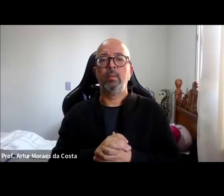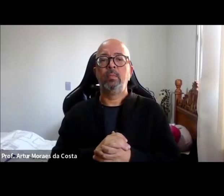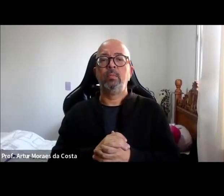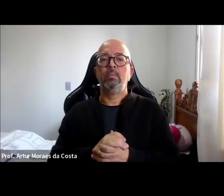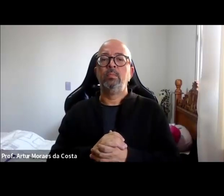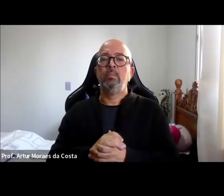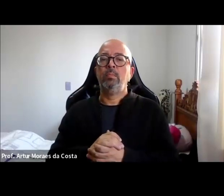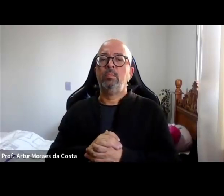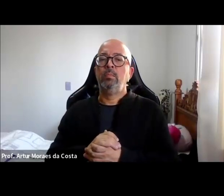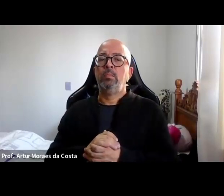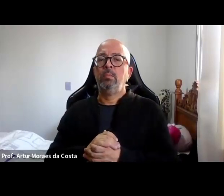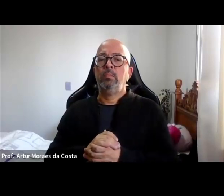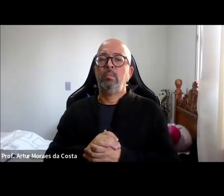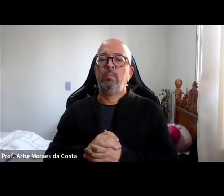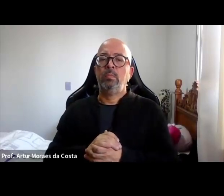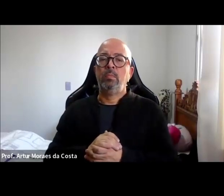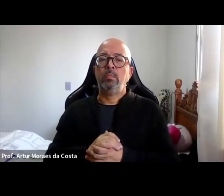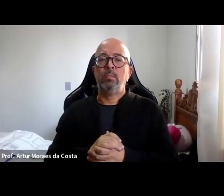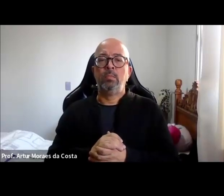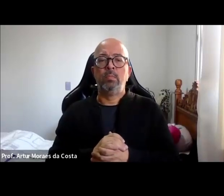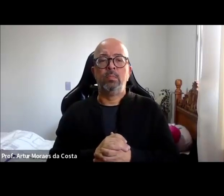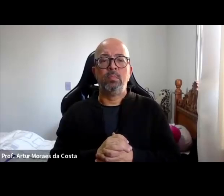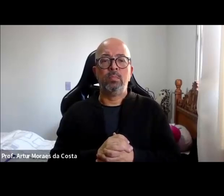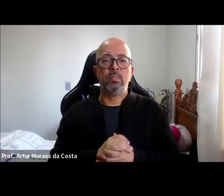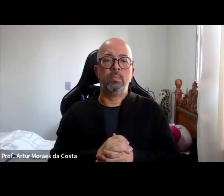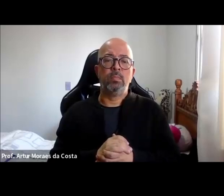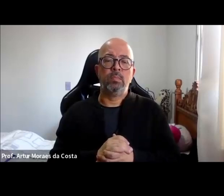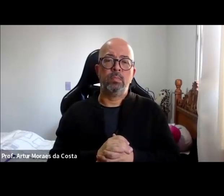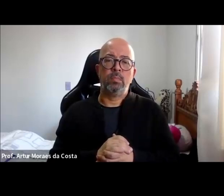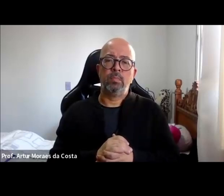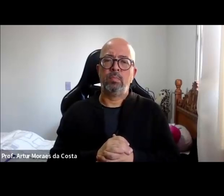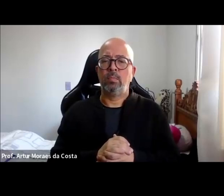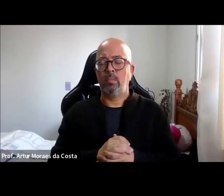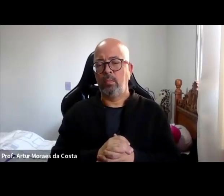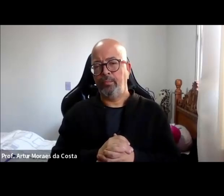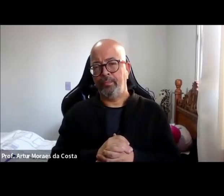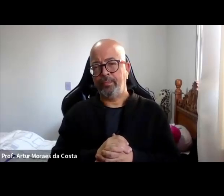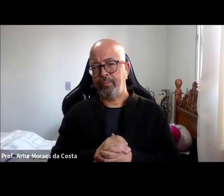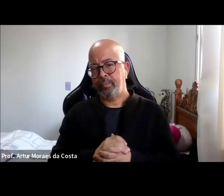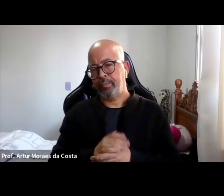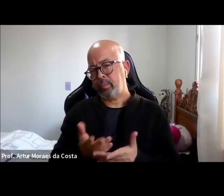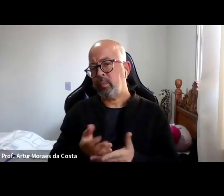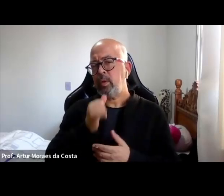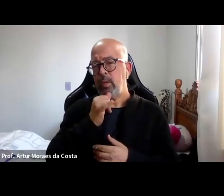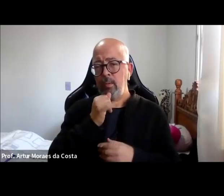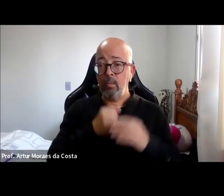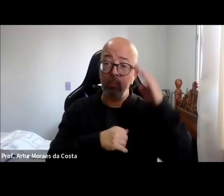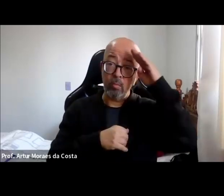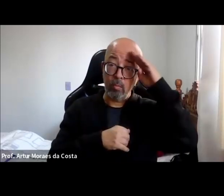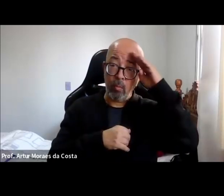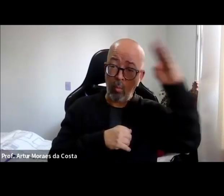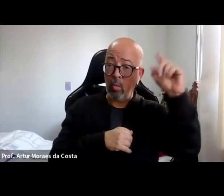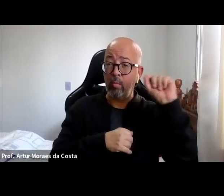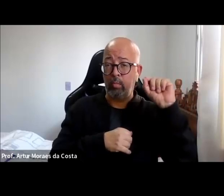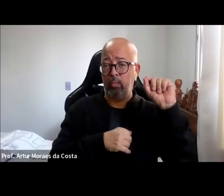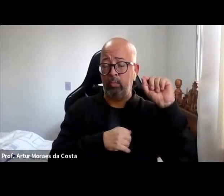eh en resumen es fundamental dar una información como inicial al comienzo de la sesión de interpretación no